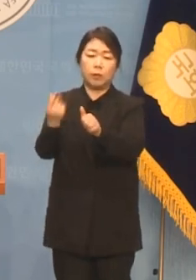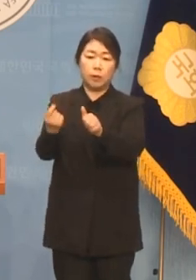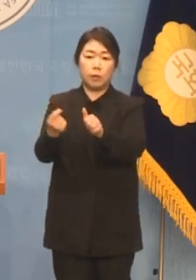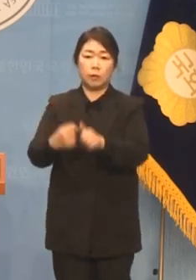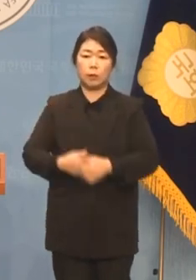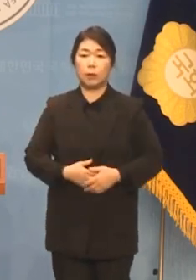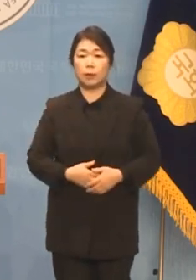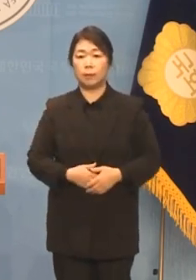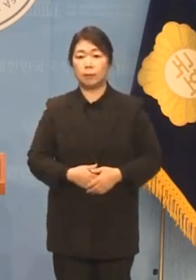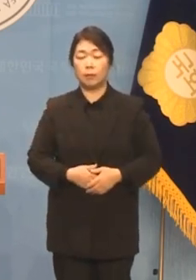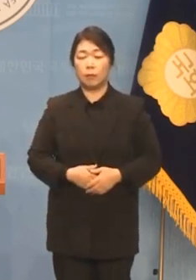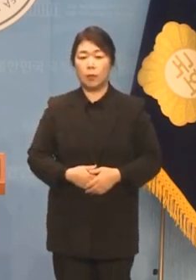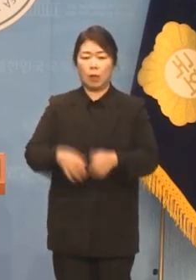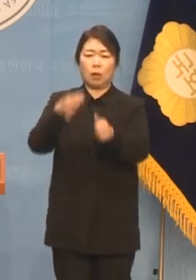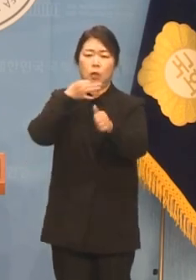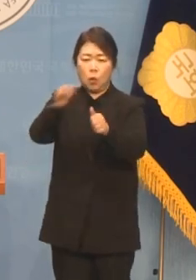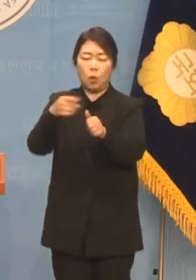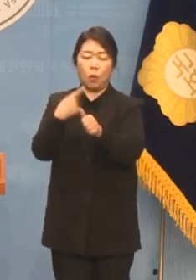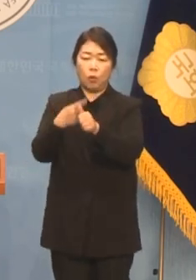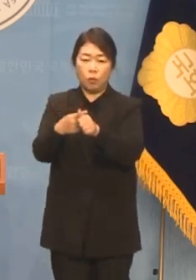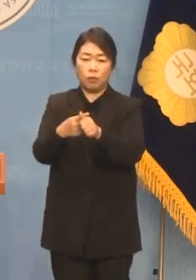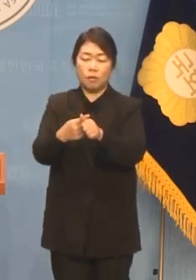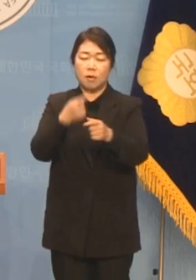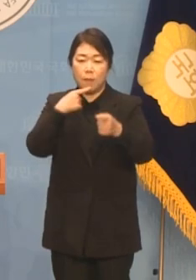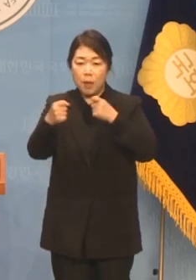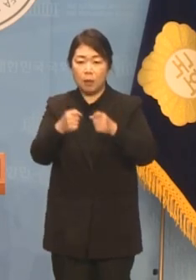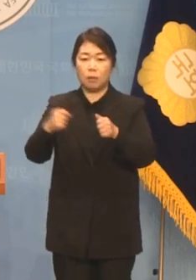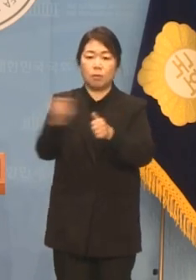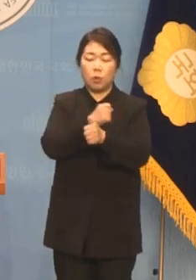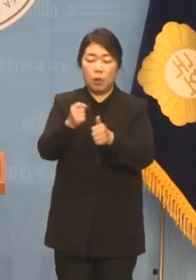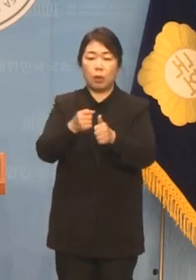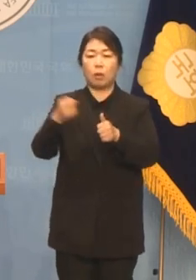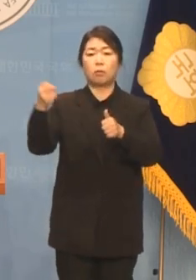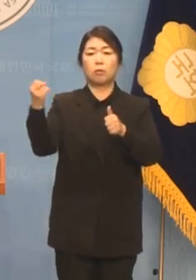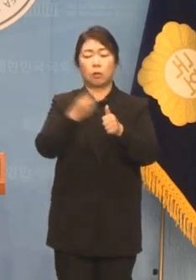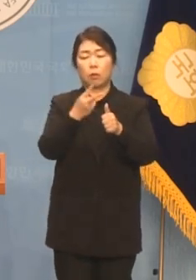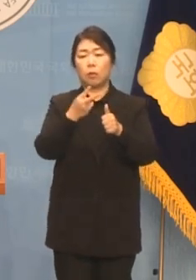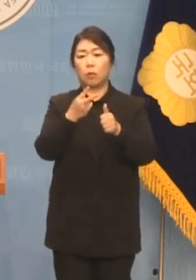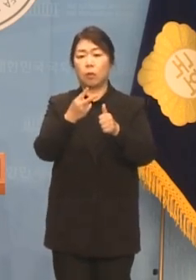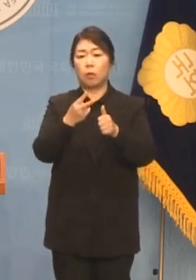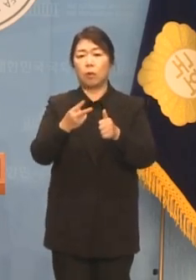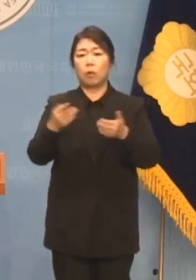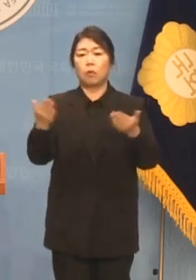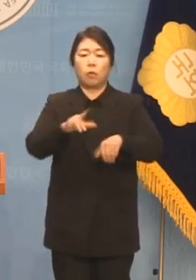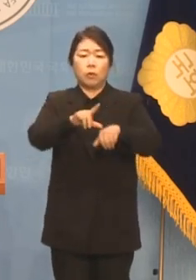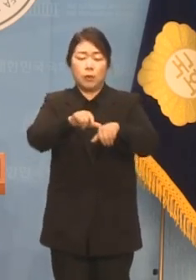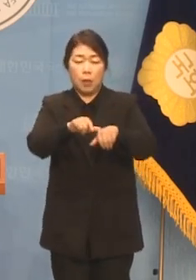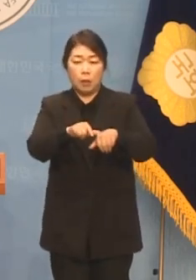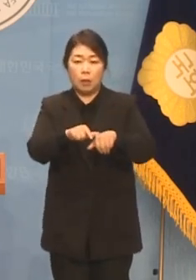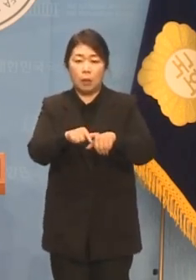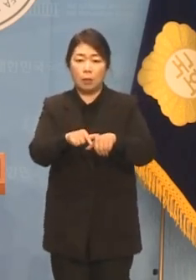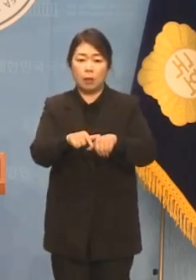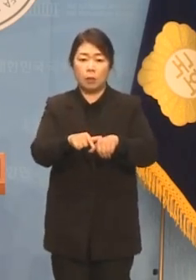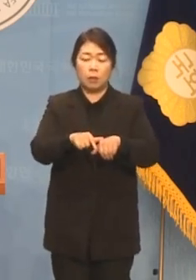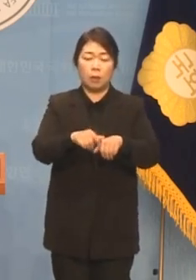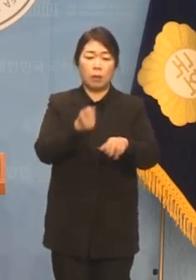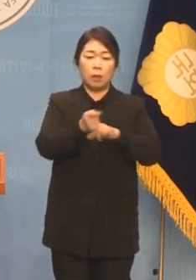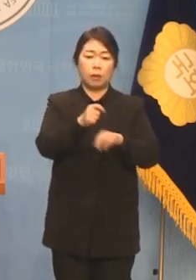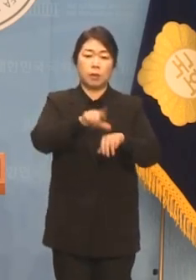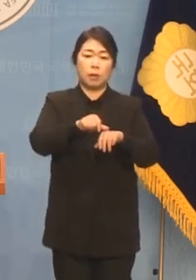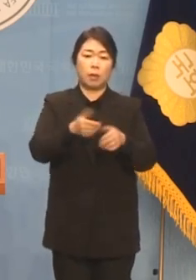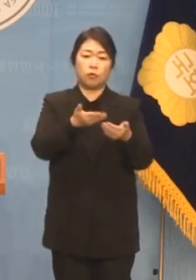괴롭혔습니다 욕설 협박 폭행은 물론이고 노동시간과 배차 등 회사의